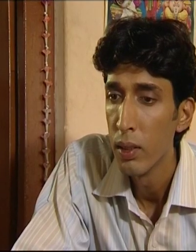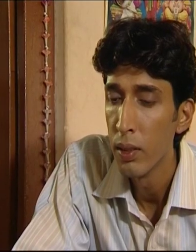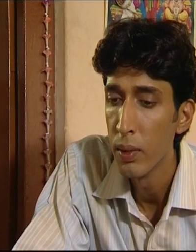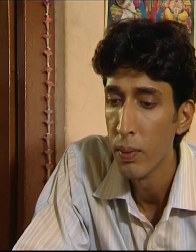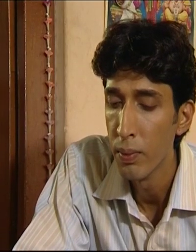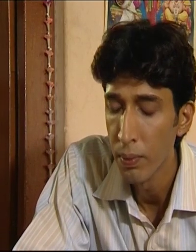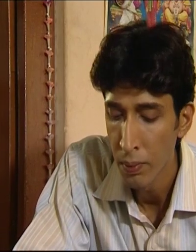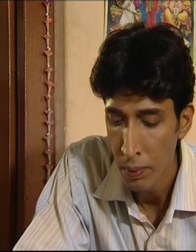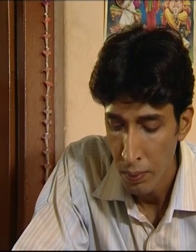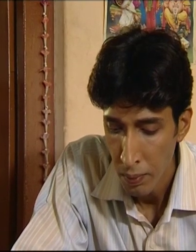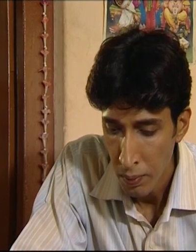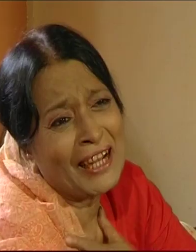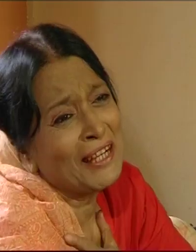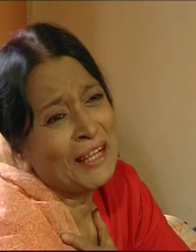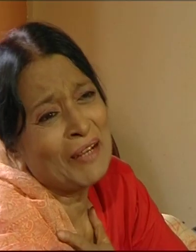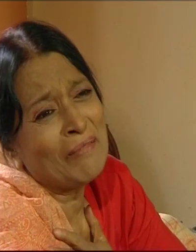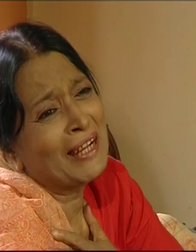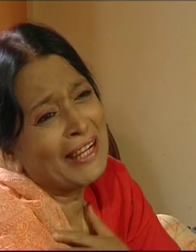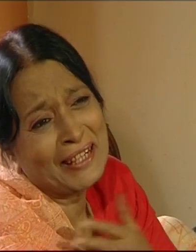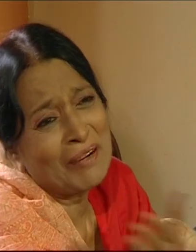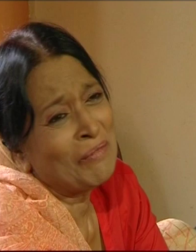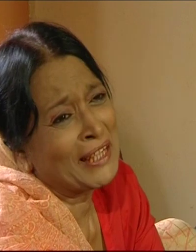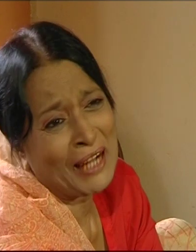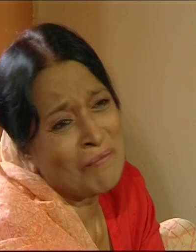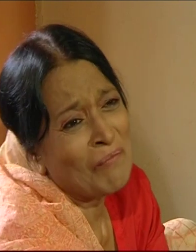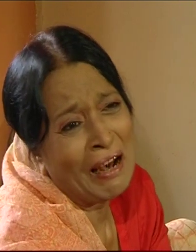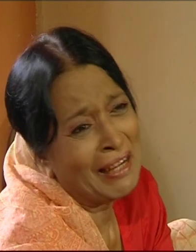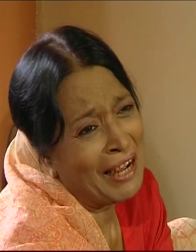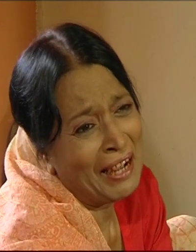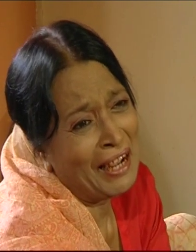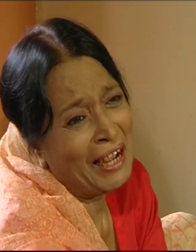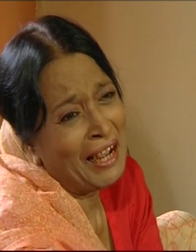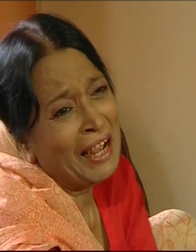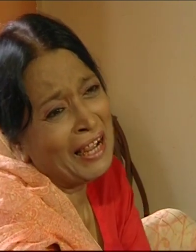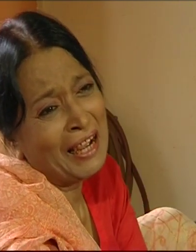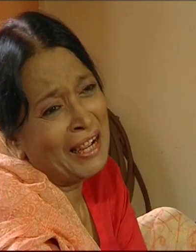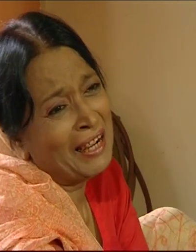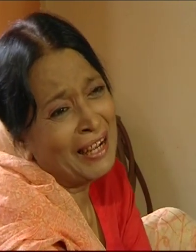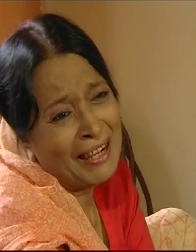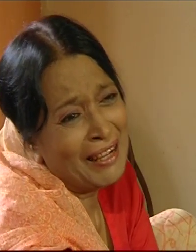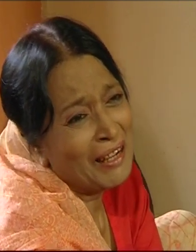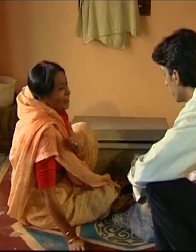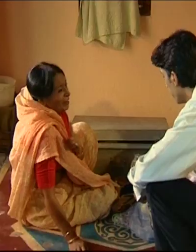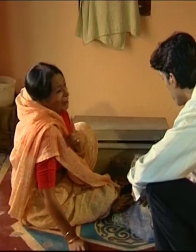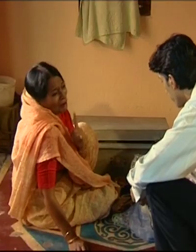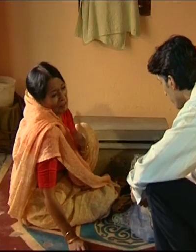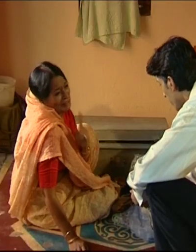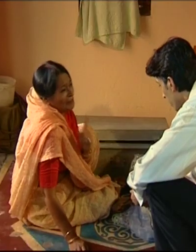कितनी मुश्किल से अकेली ने मैंने ये बेटा पाला है, और ये